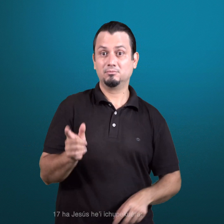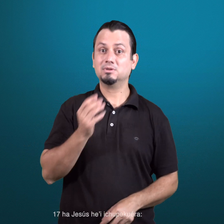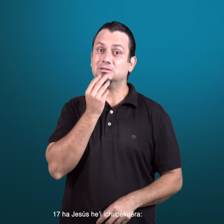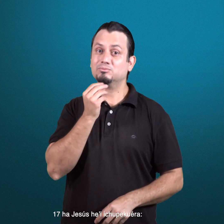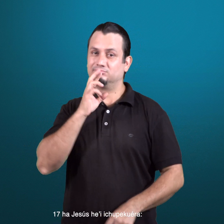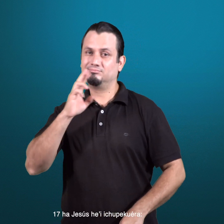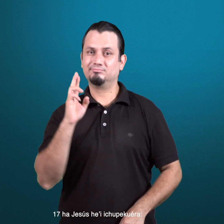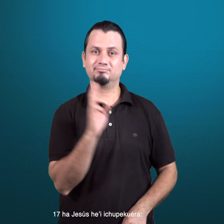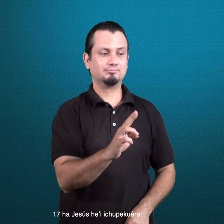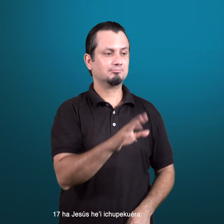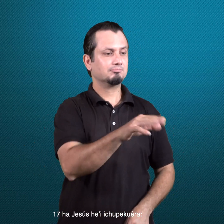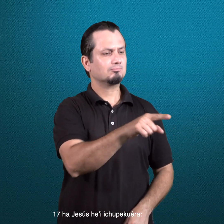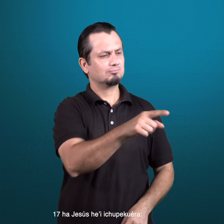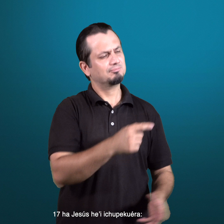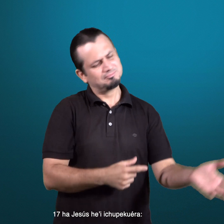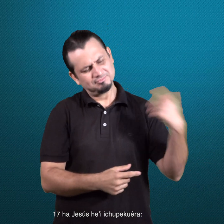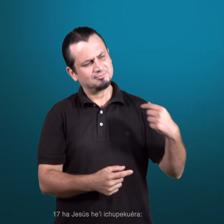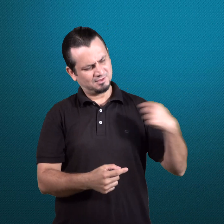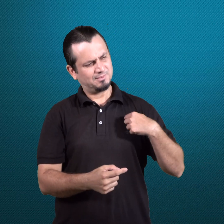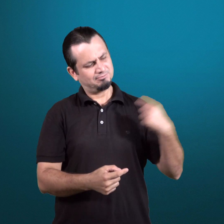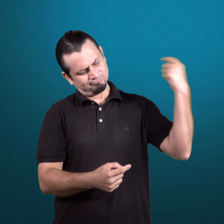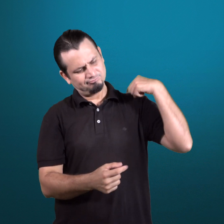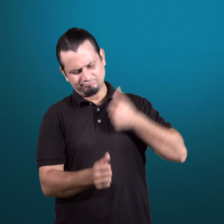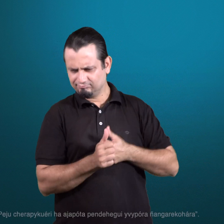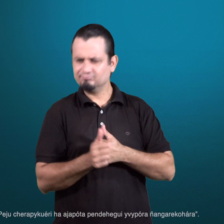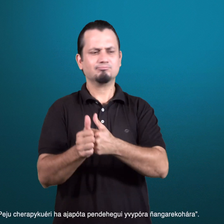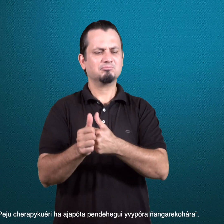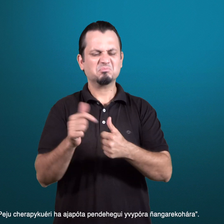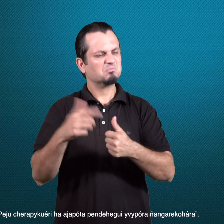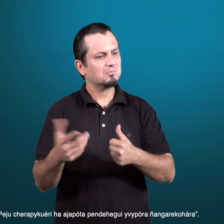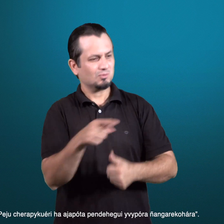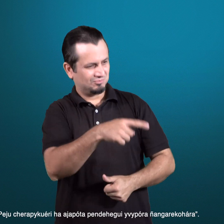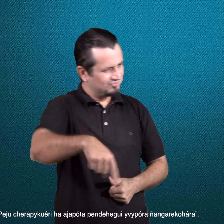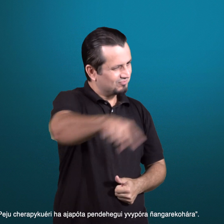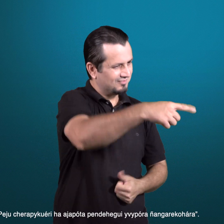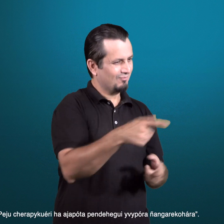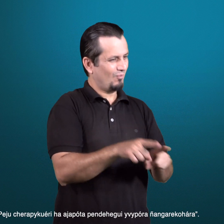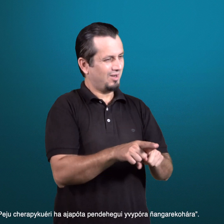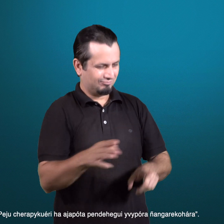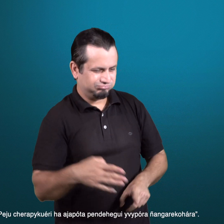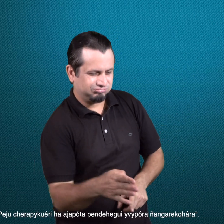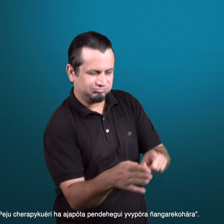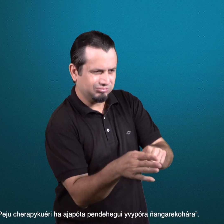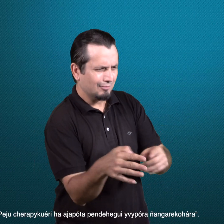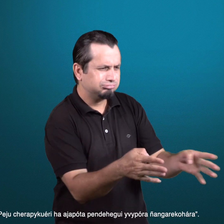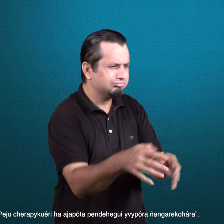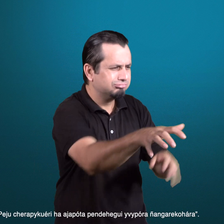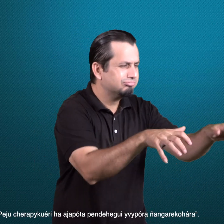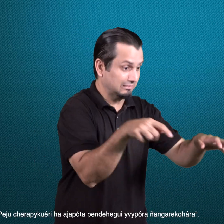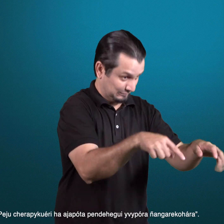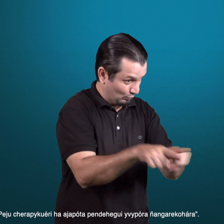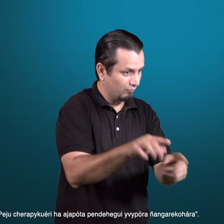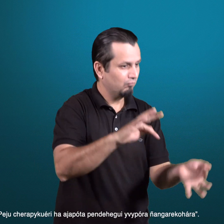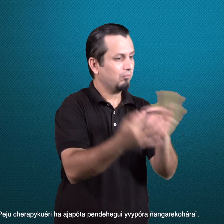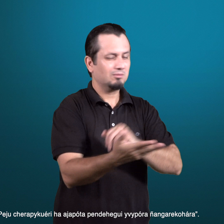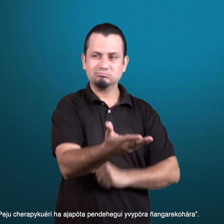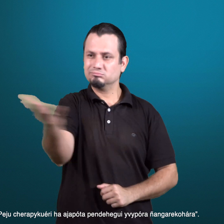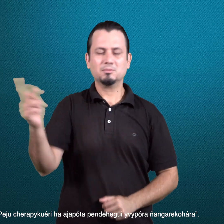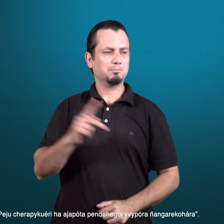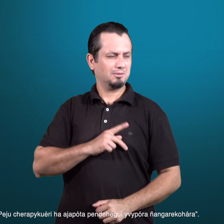Ha Jesús he'i chupekuéra. Peju che rapykuéri ha ajapóta pendehegui yvypóra ñangarekohára.